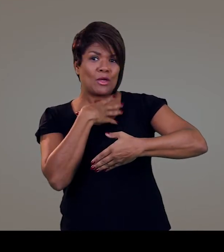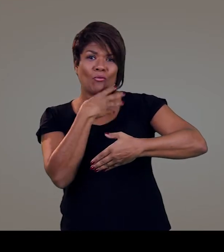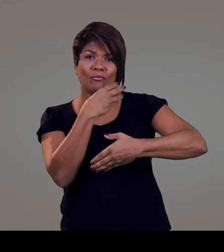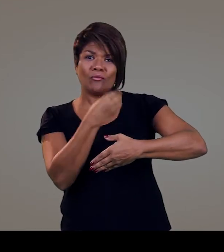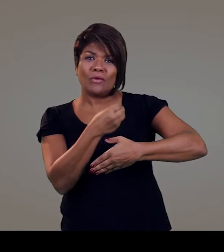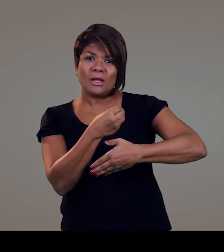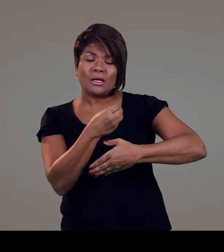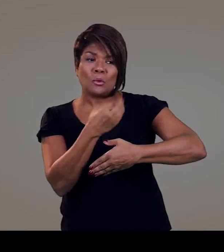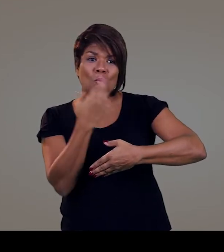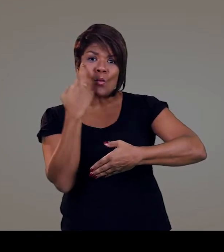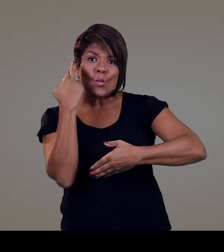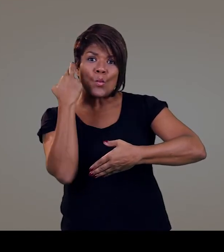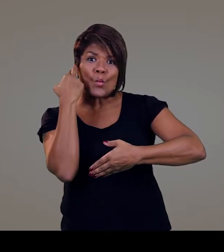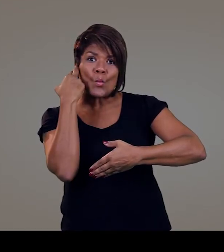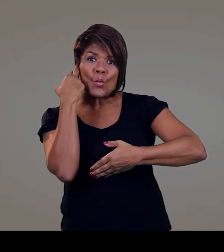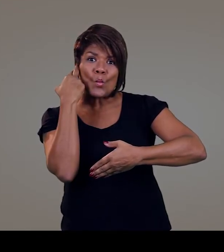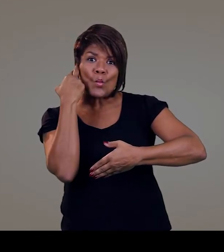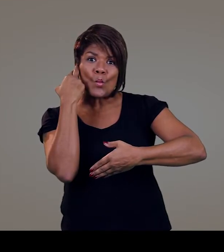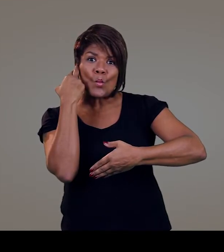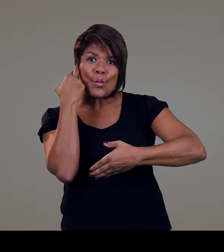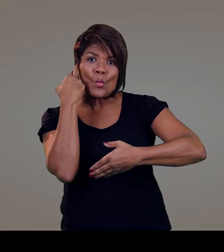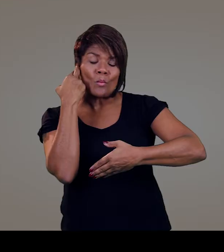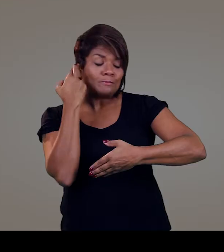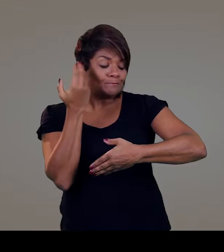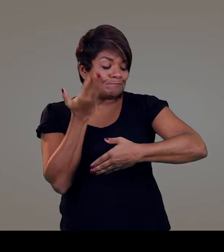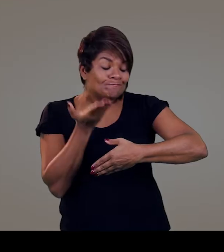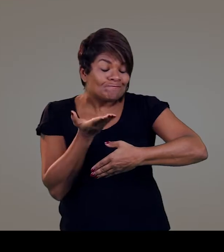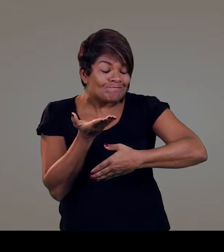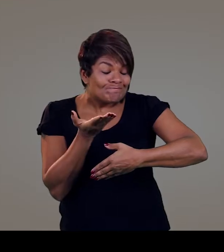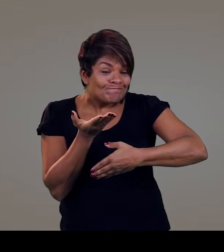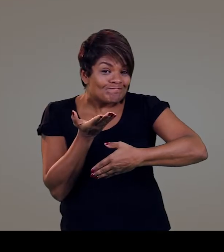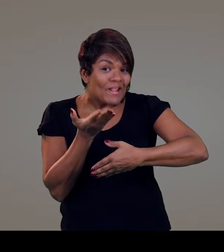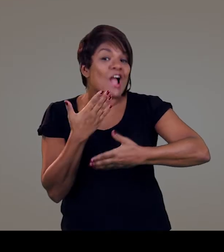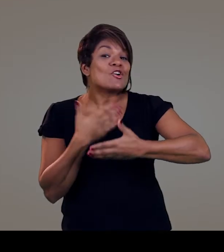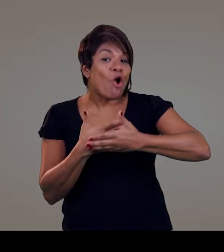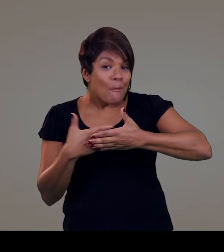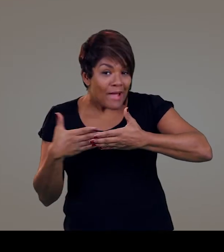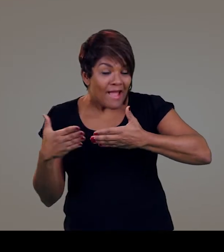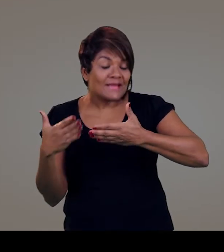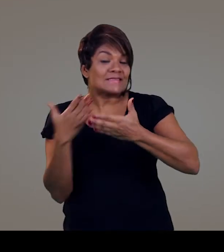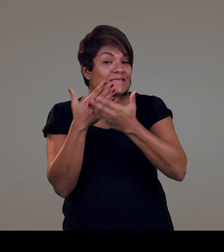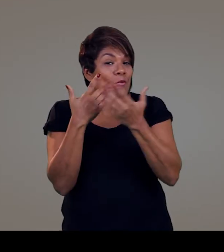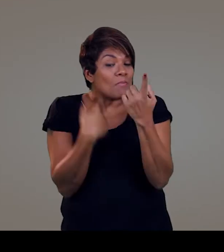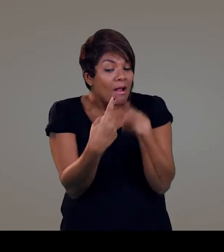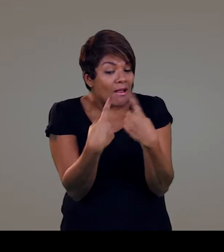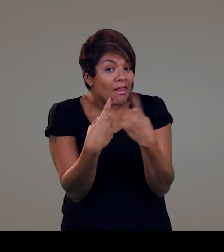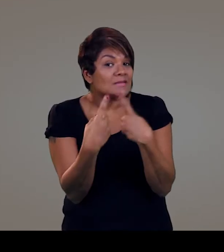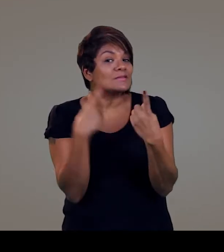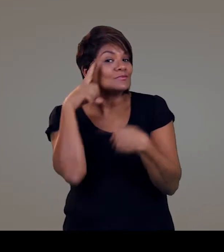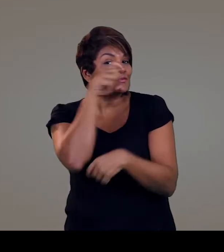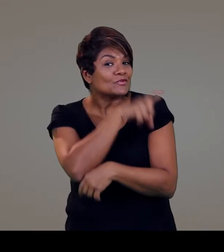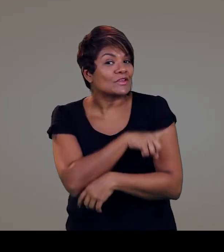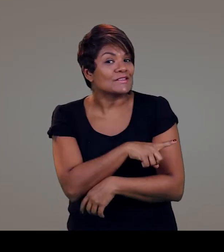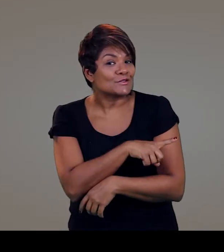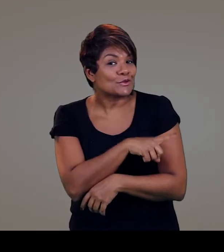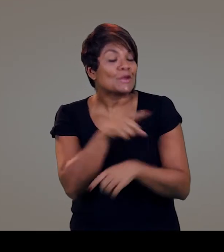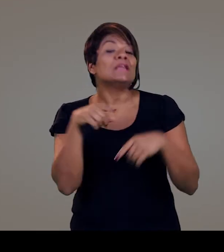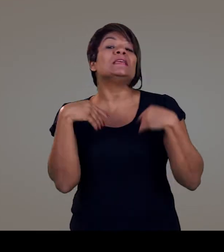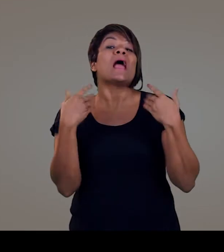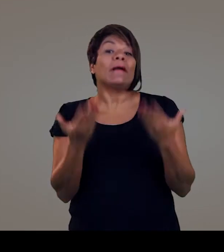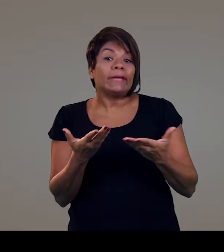filho não ouve, determina coisas para esta relação e, por consequência, para a vida dessa